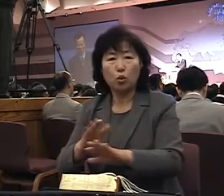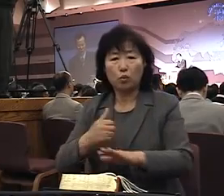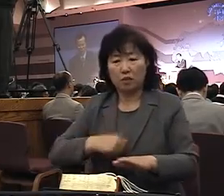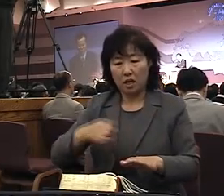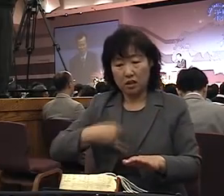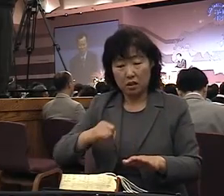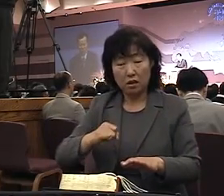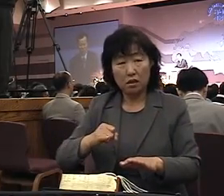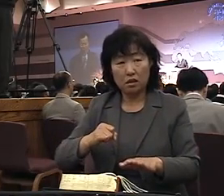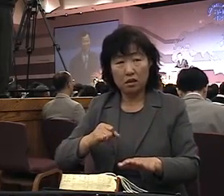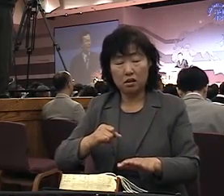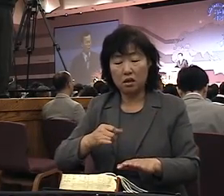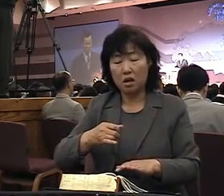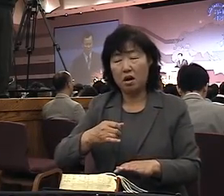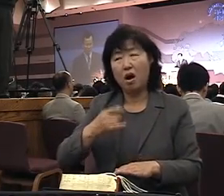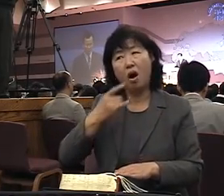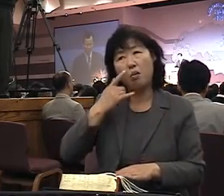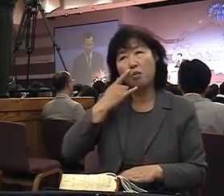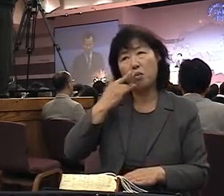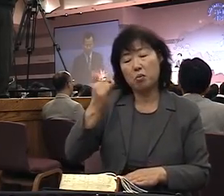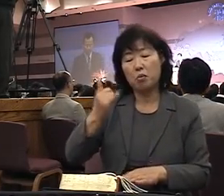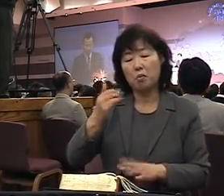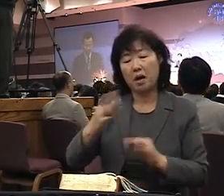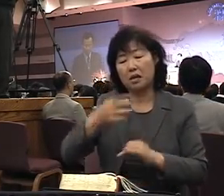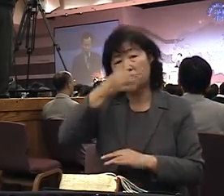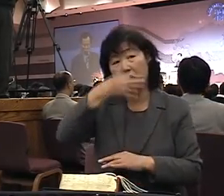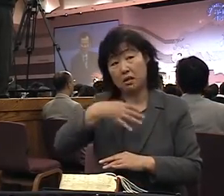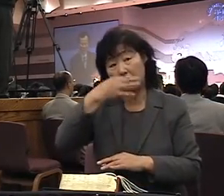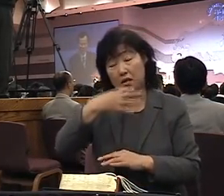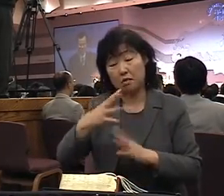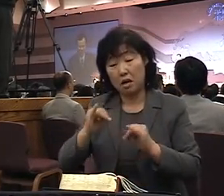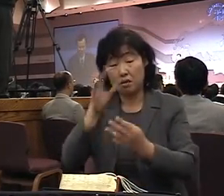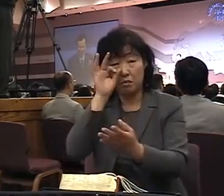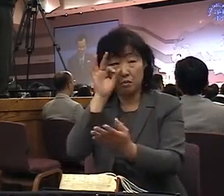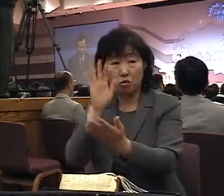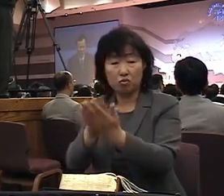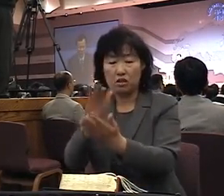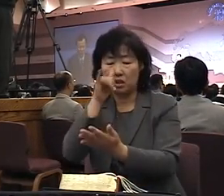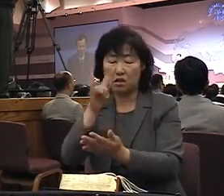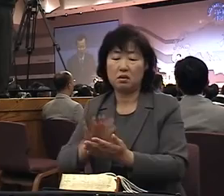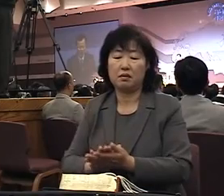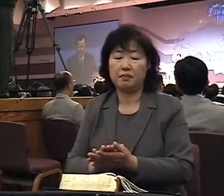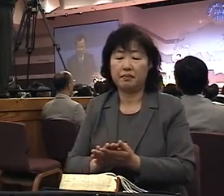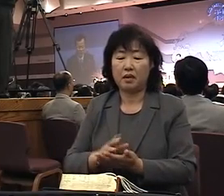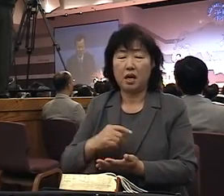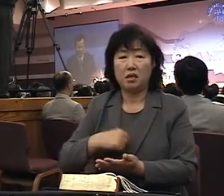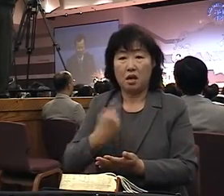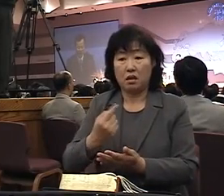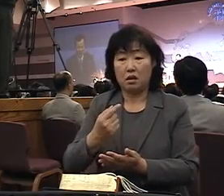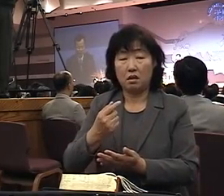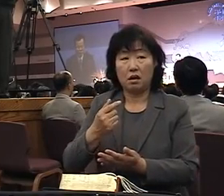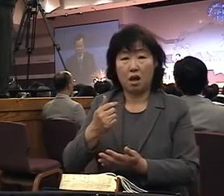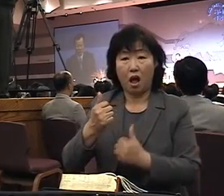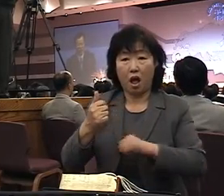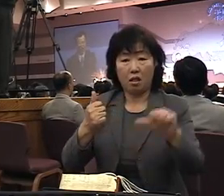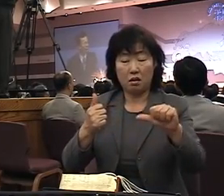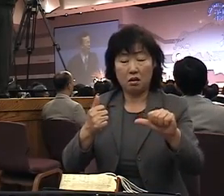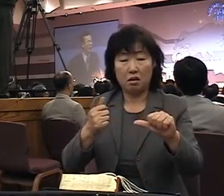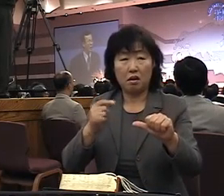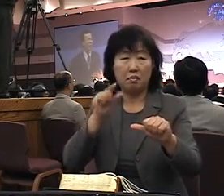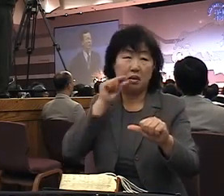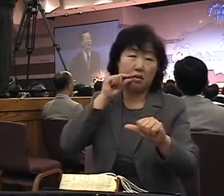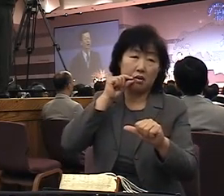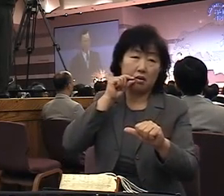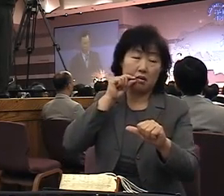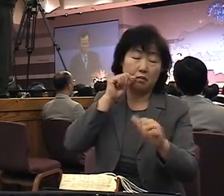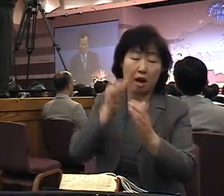때문에 힘들어하는 부모님들 많이 만나게 됩니다. 정말 이너센했던 자기 아이가 갑자기 마약에 빠지게 되면